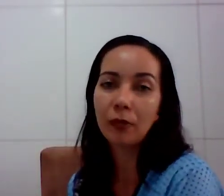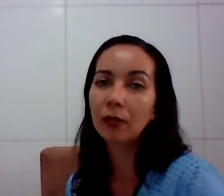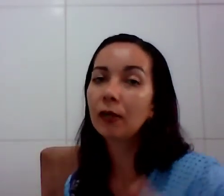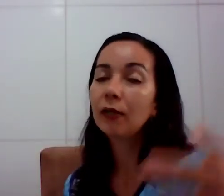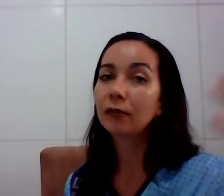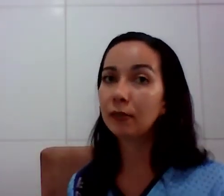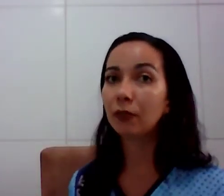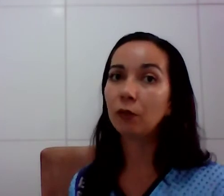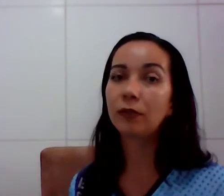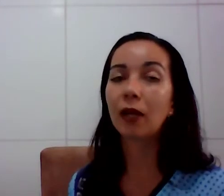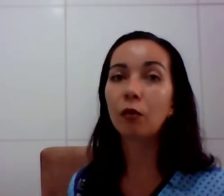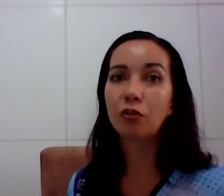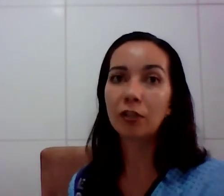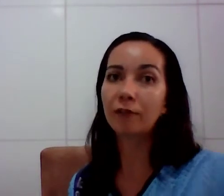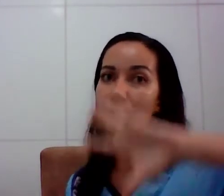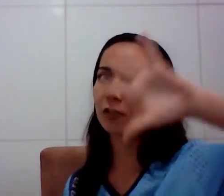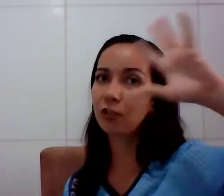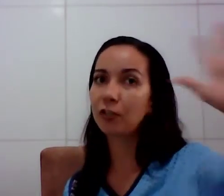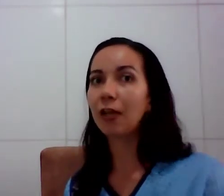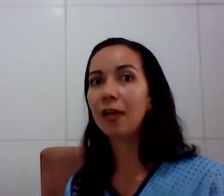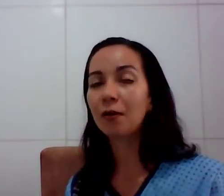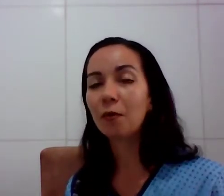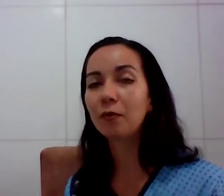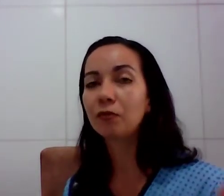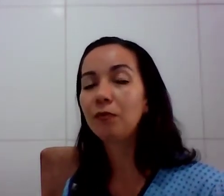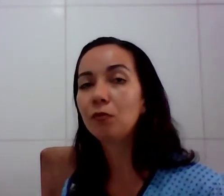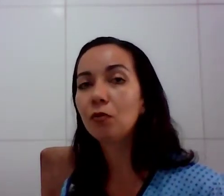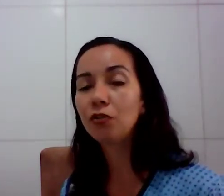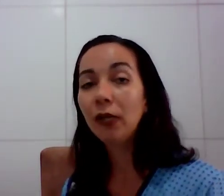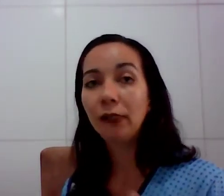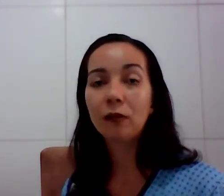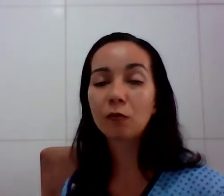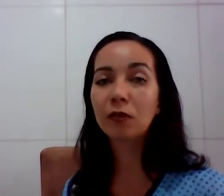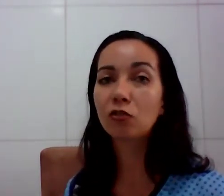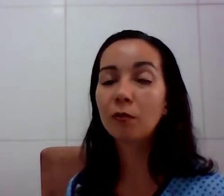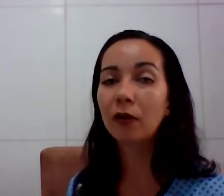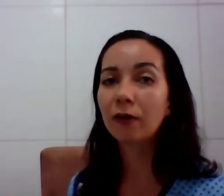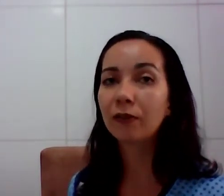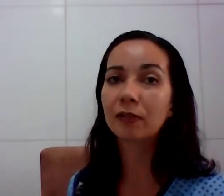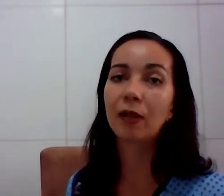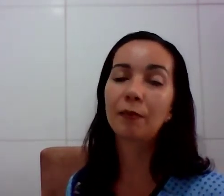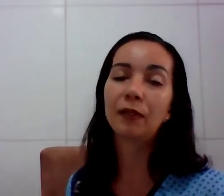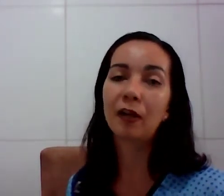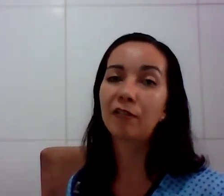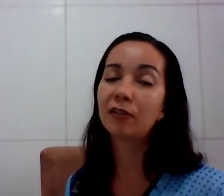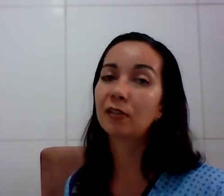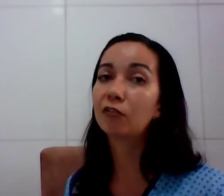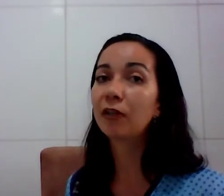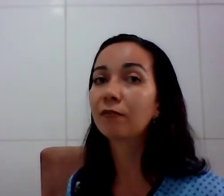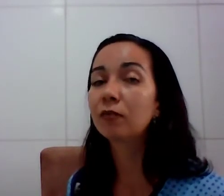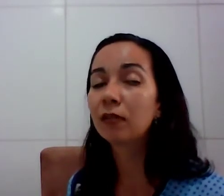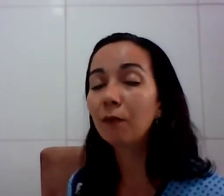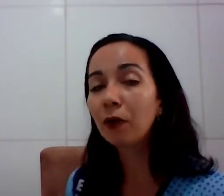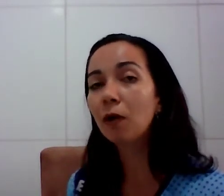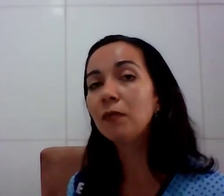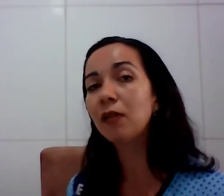sumia, tinha noite que a lua estava bem cheia, como nós vimos hoje. Então as pessoas que moravam nessa época de cavernas, elas ficavam sempre